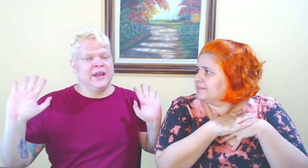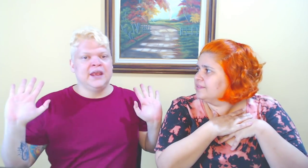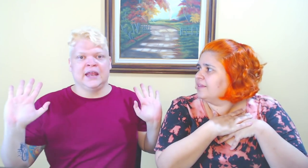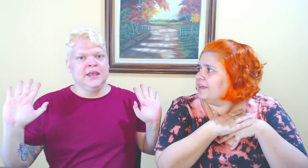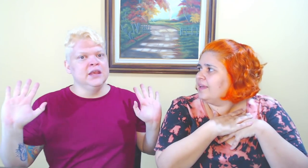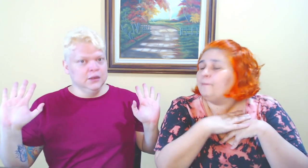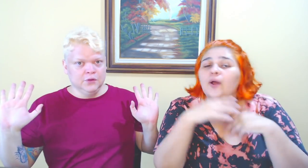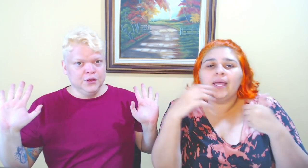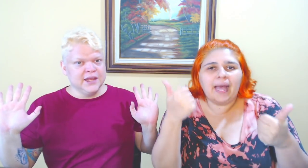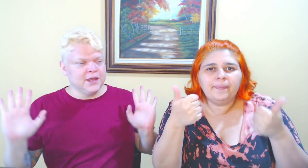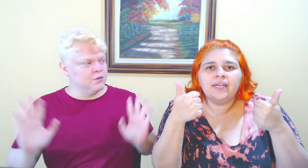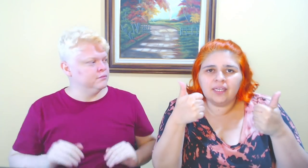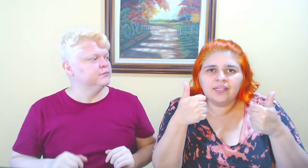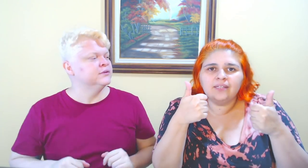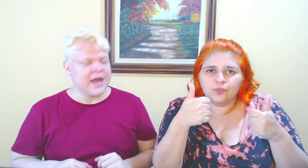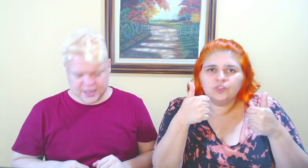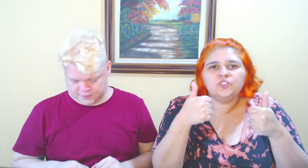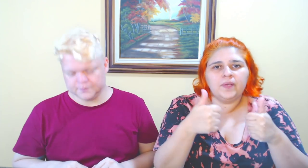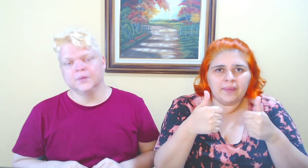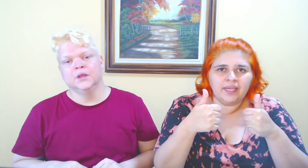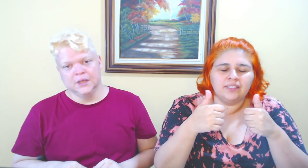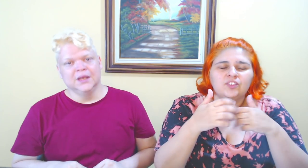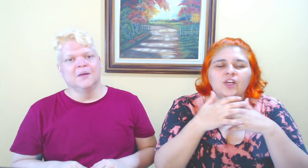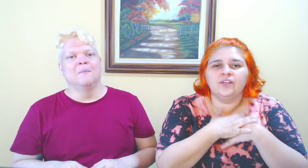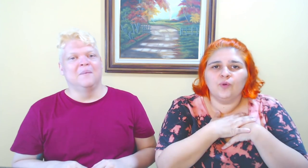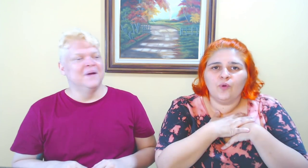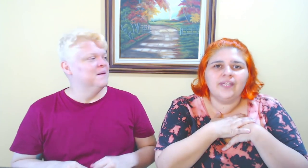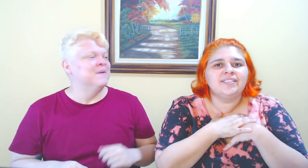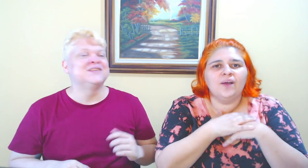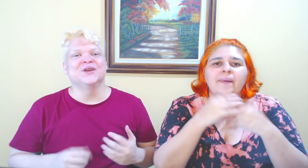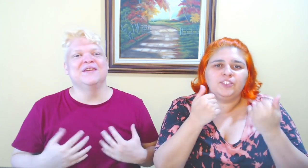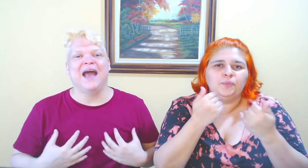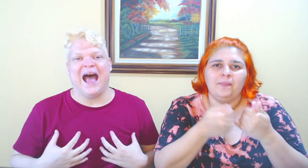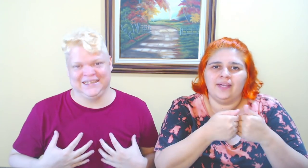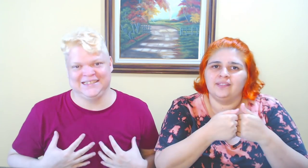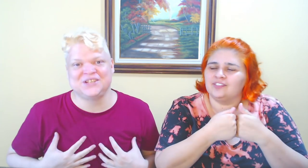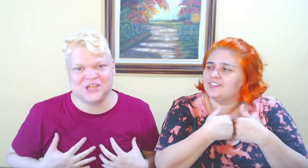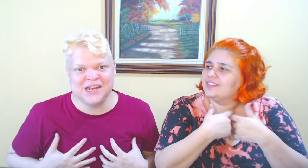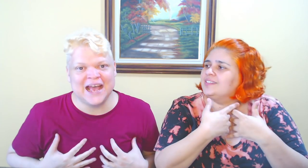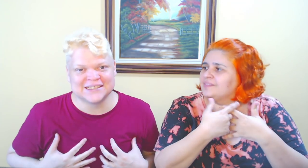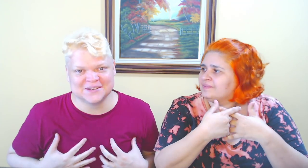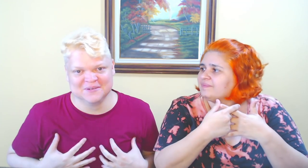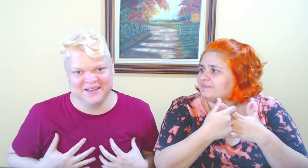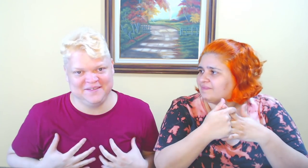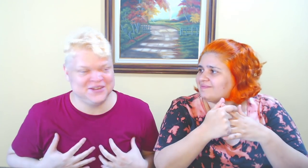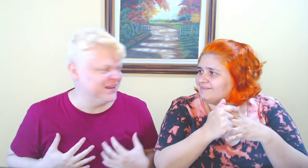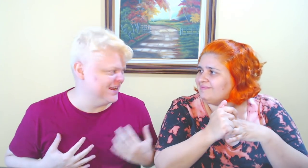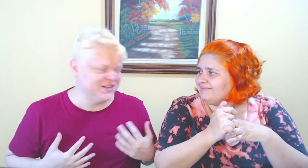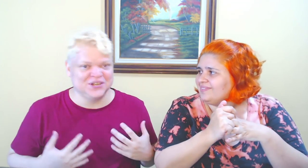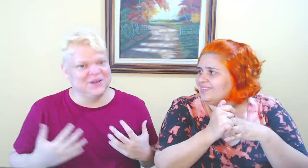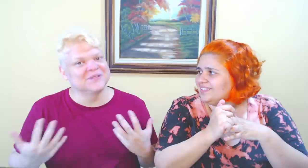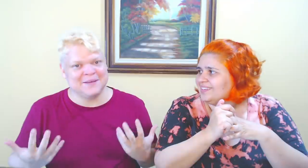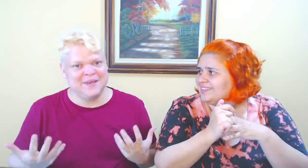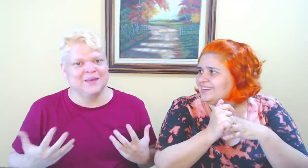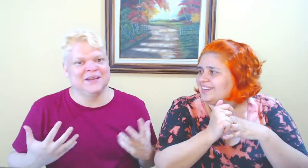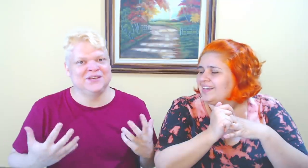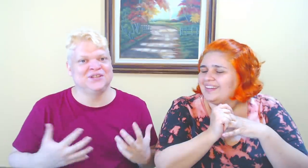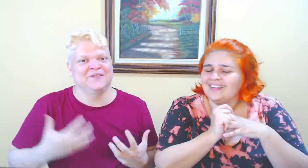nem que... Porque dá para entender tudo de primeira Só que o coração pede por assistir a segunda vez E a gente não sabe ainda Mas a gente vai